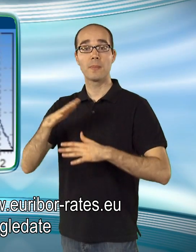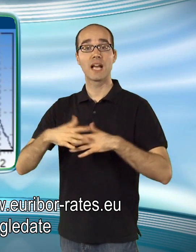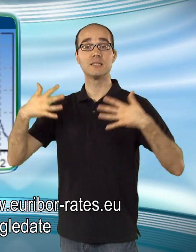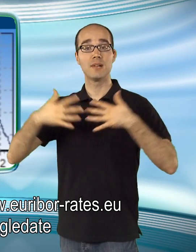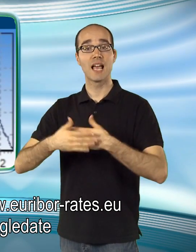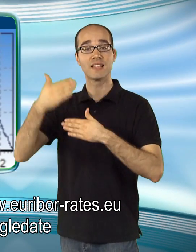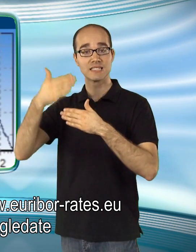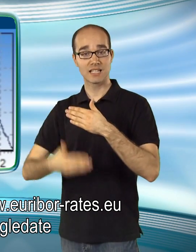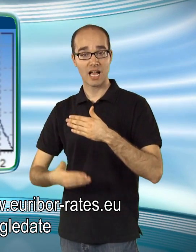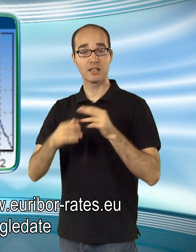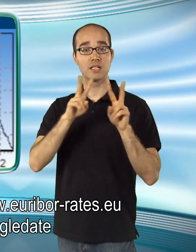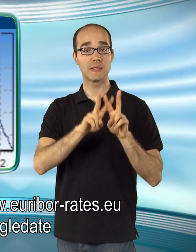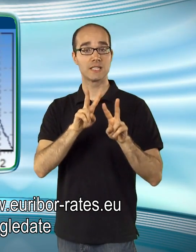Na spletni strani